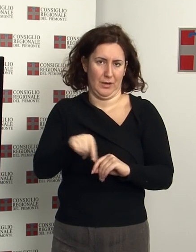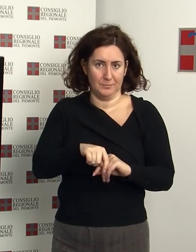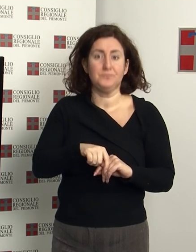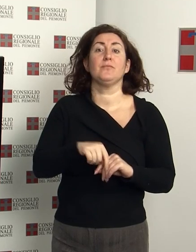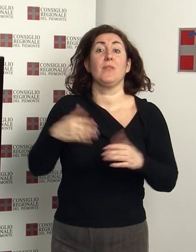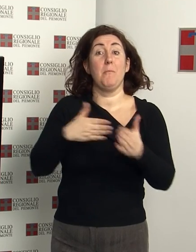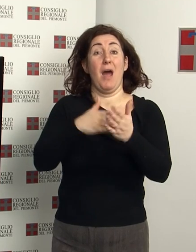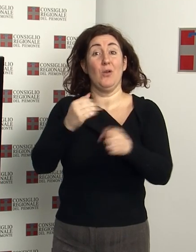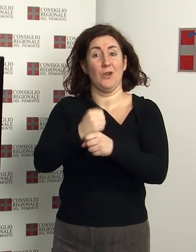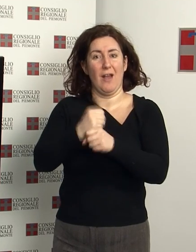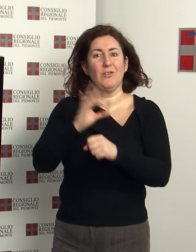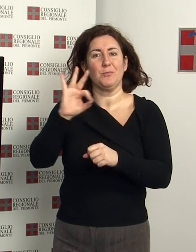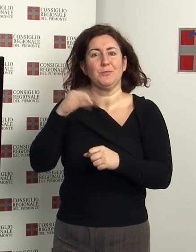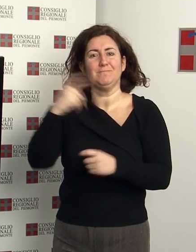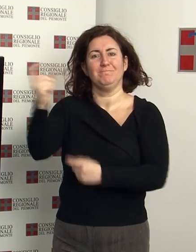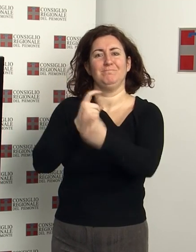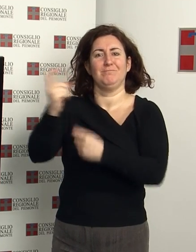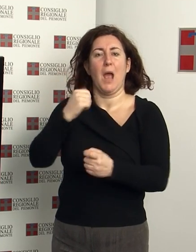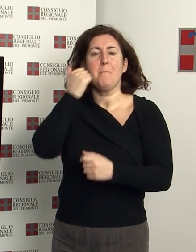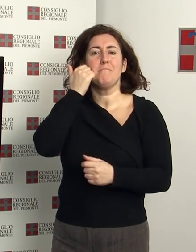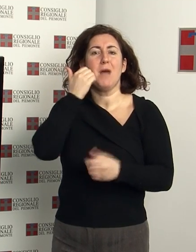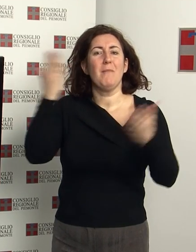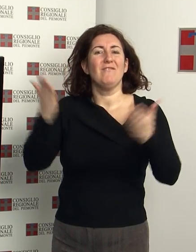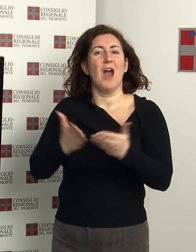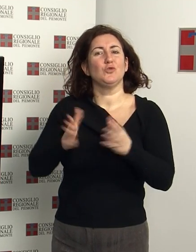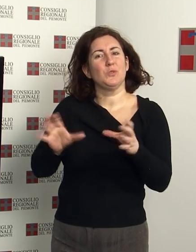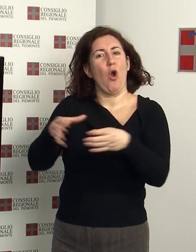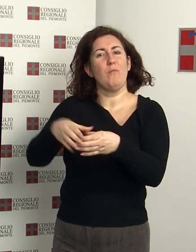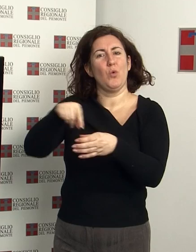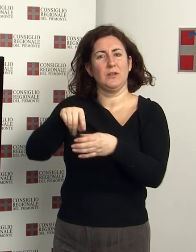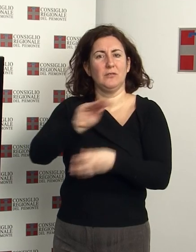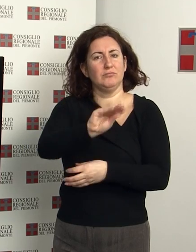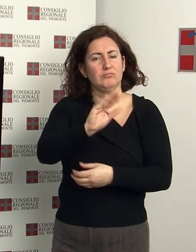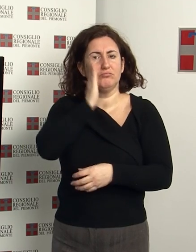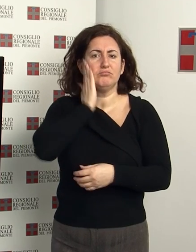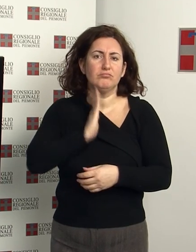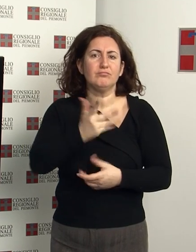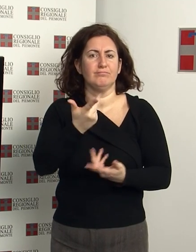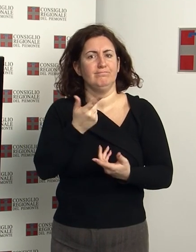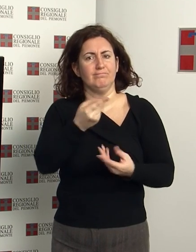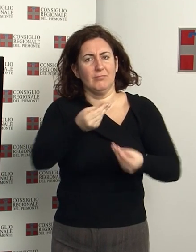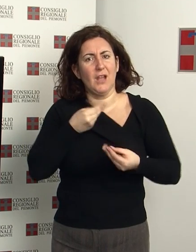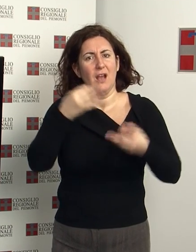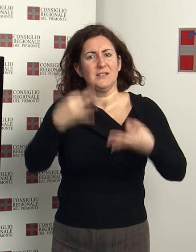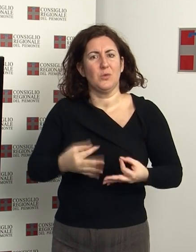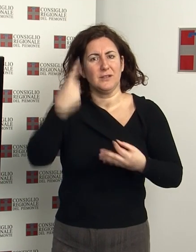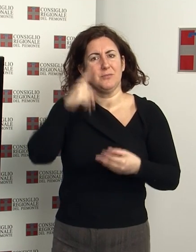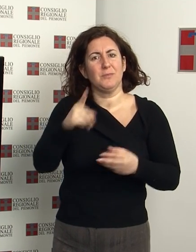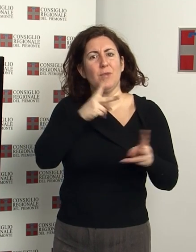mamme della Val Susa che hanno chiesto rassicurazioni sul futuro del reparto di ostetricia e ginecologia dell'ospedale di Susa